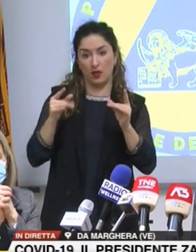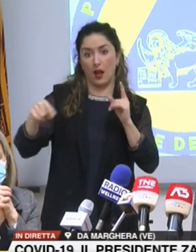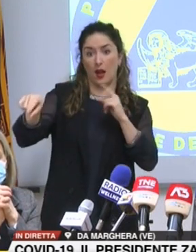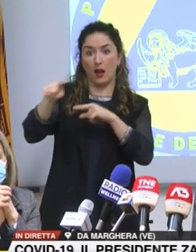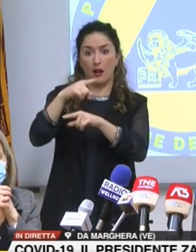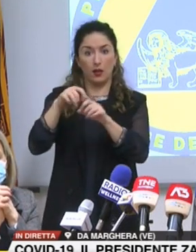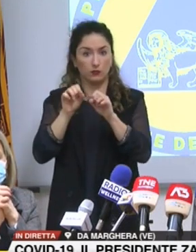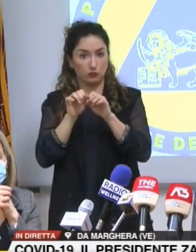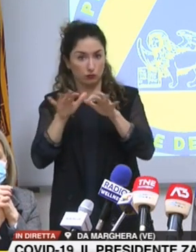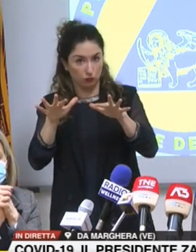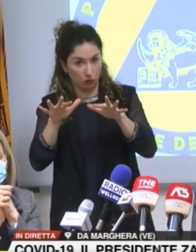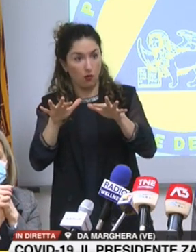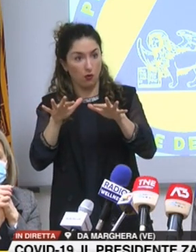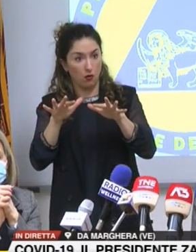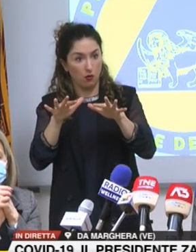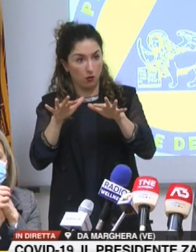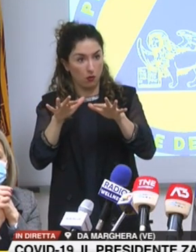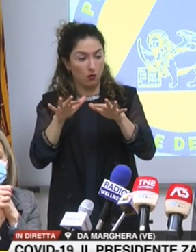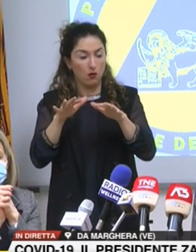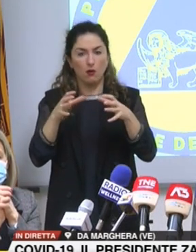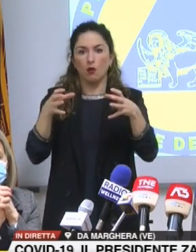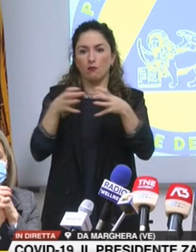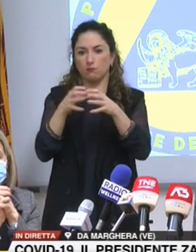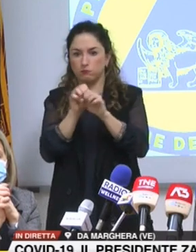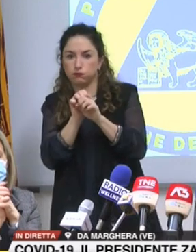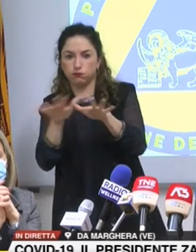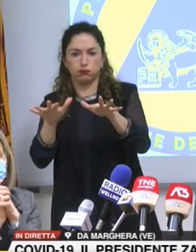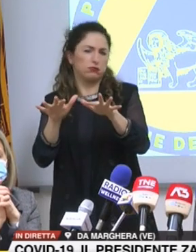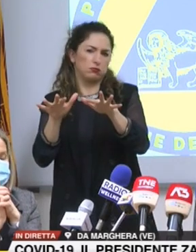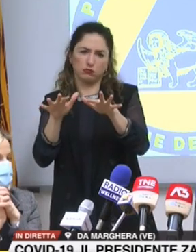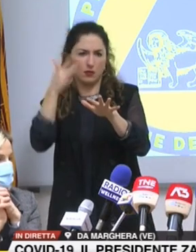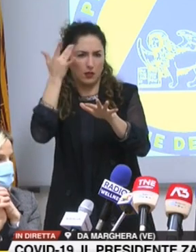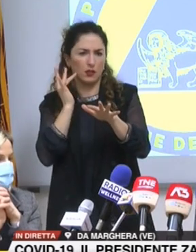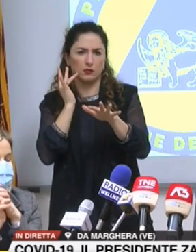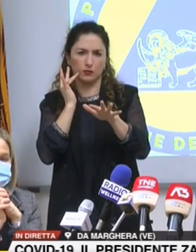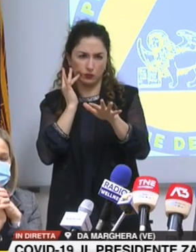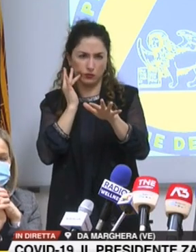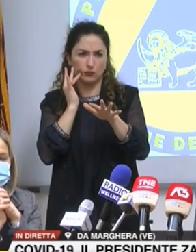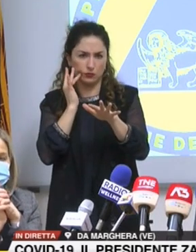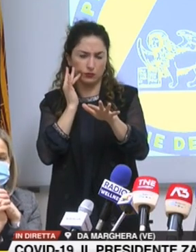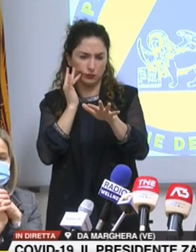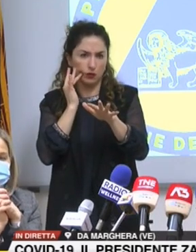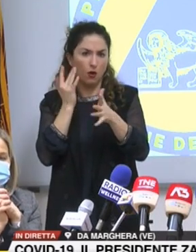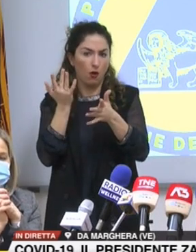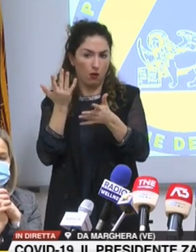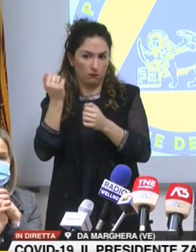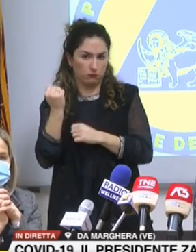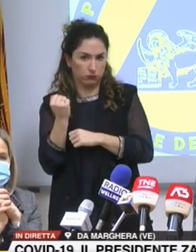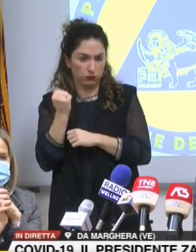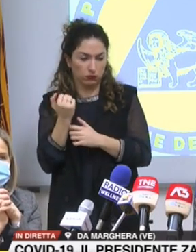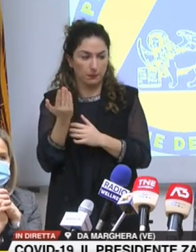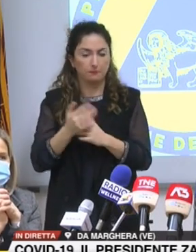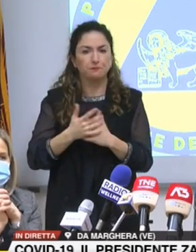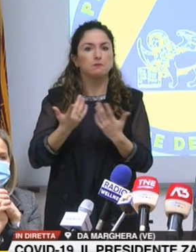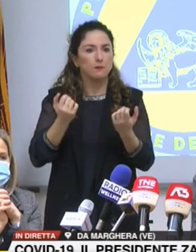si palesi e ci sia un cluster scolastico, oggi possiamo dire, e questo giustifica anche il fatto, lo vedrete,